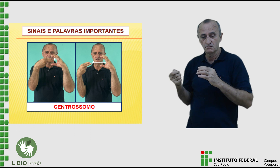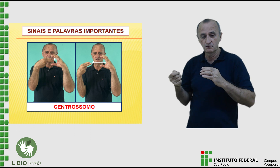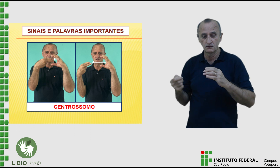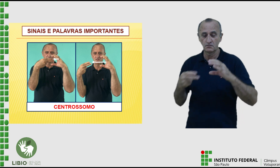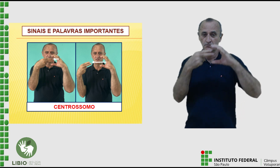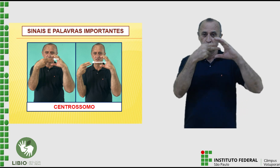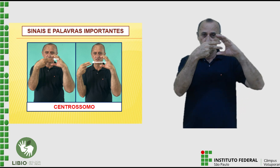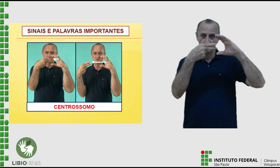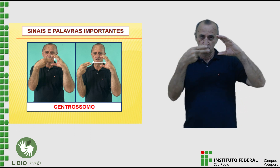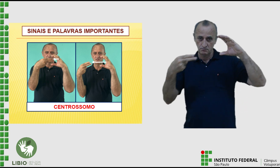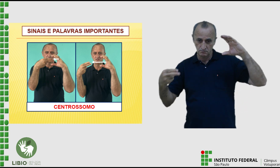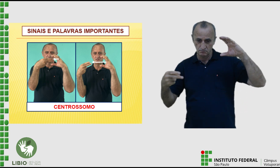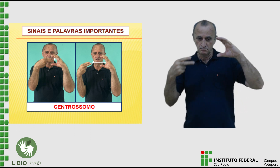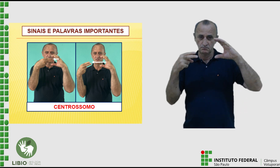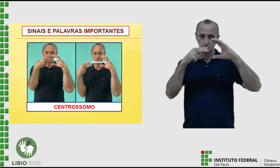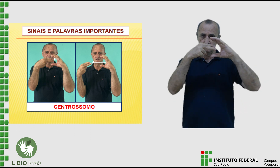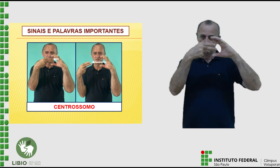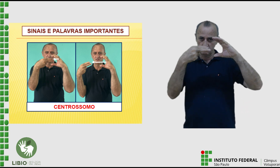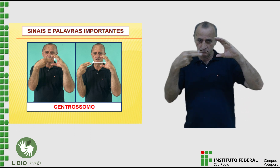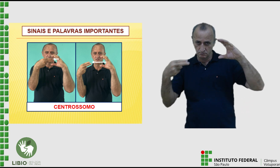Sinal centrosomo.